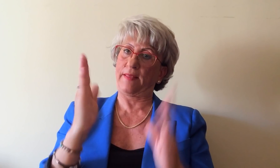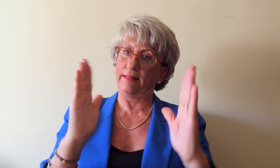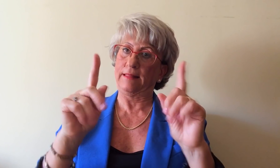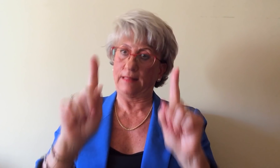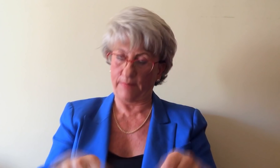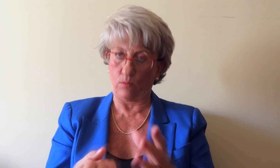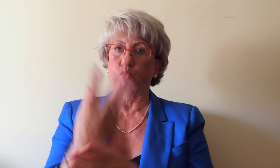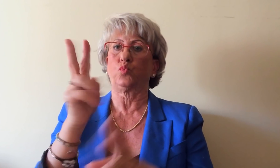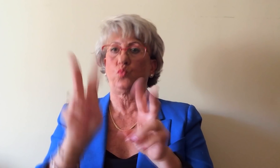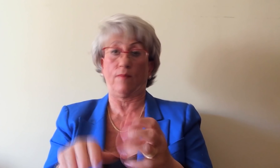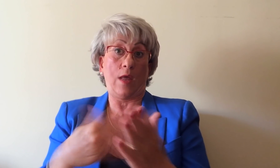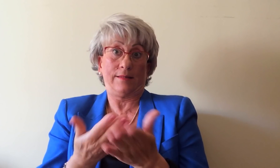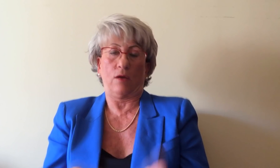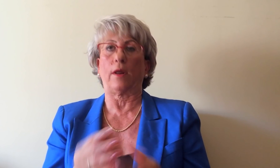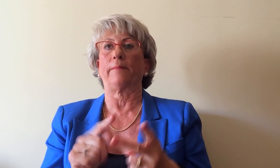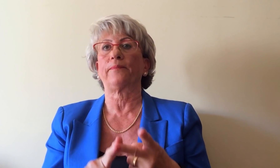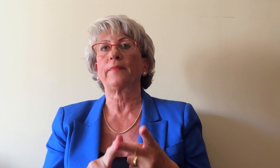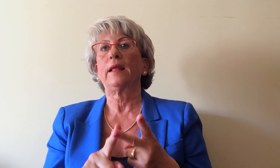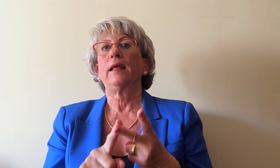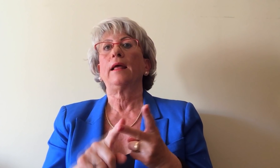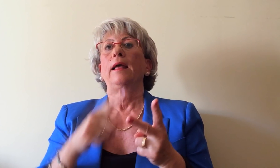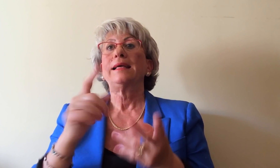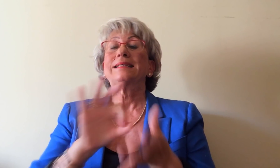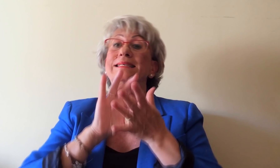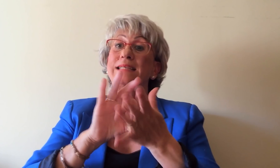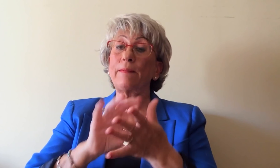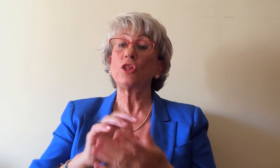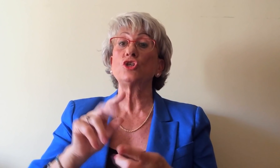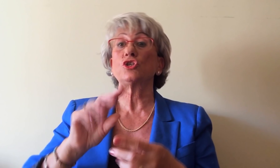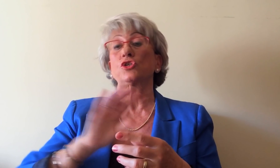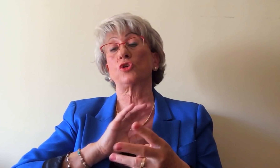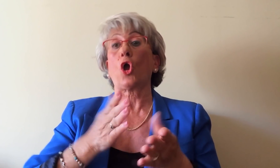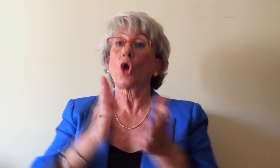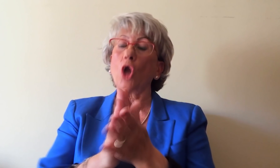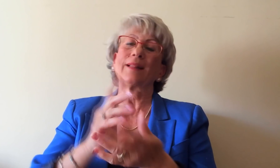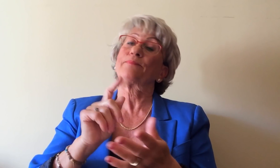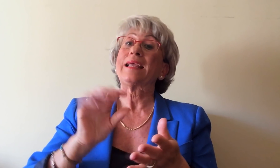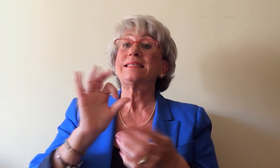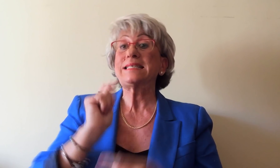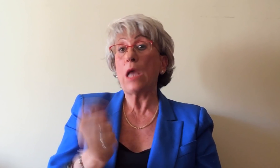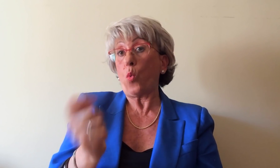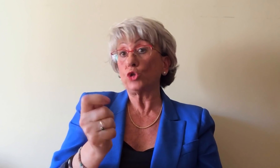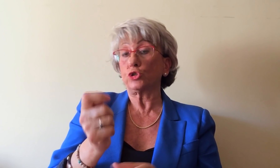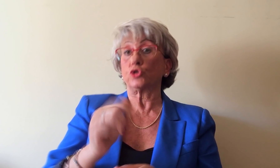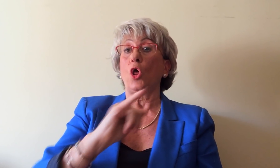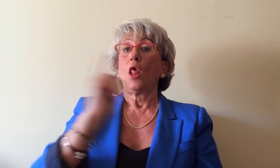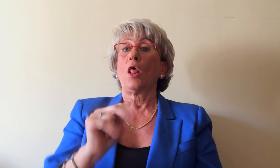de FESOCA, una nova que no es tenia fins ara. També vam incorporar intèrprets en els serveis de